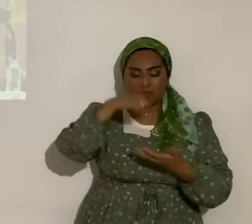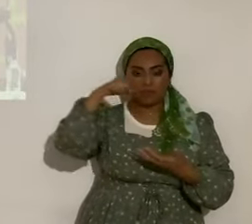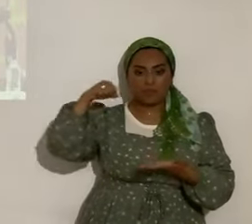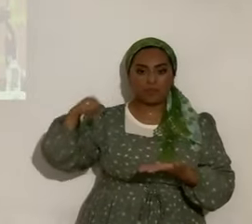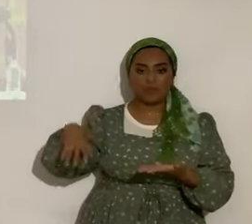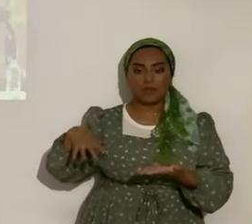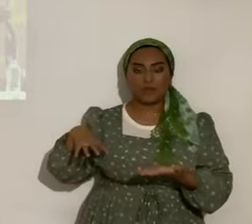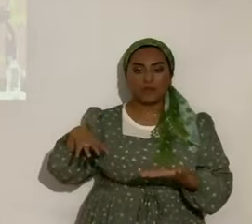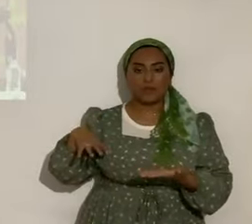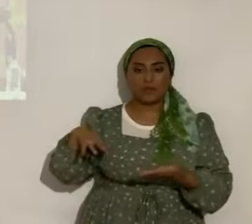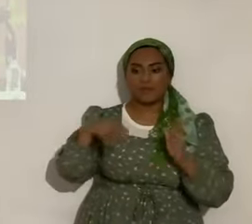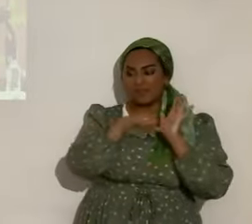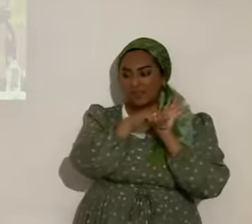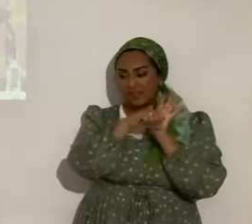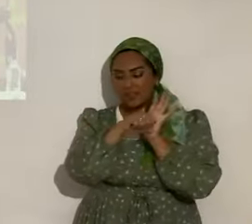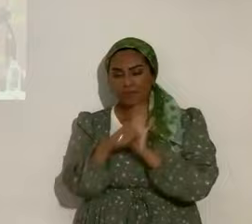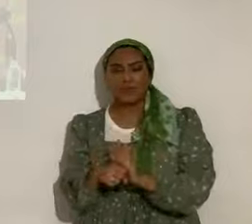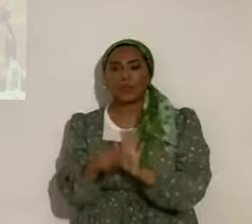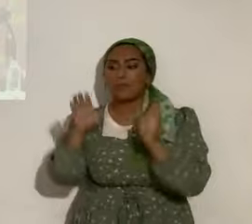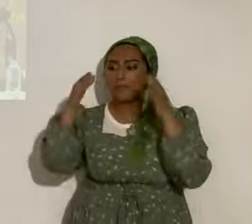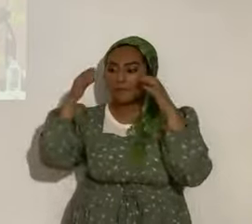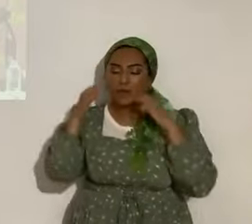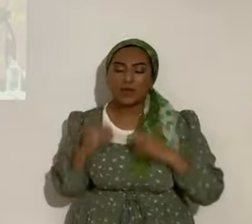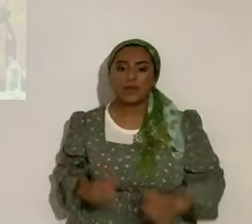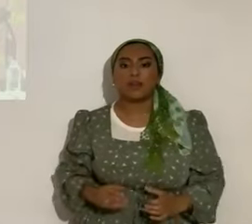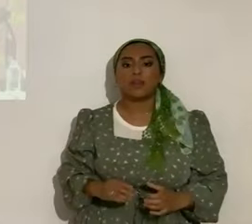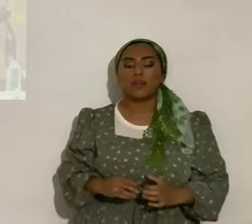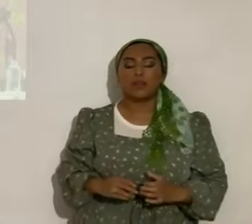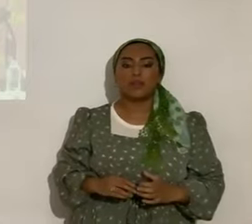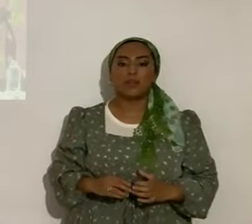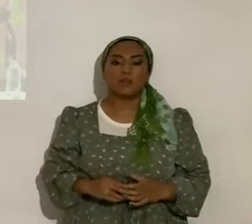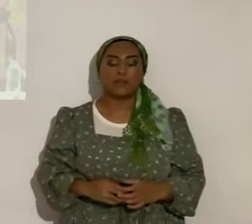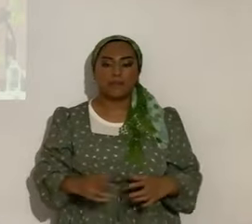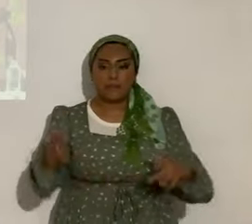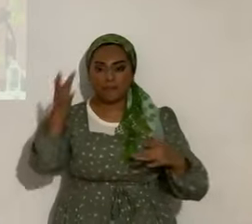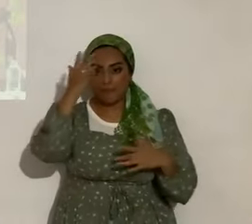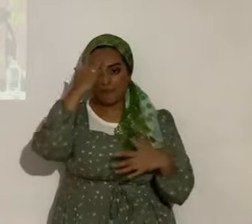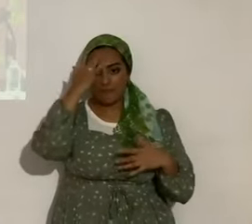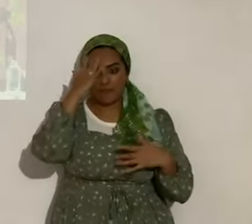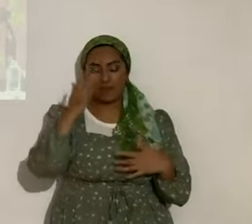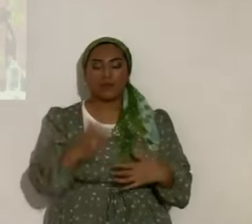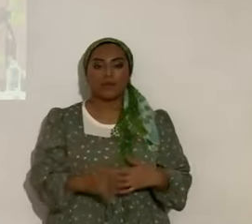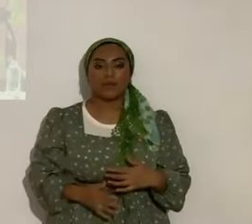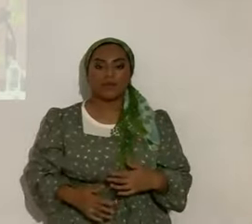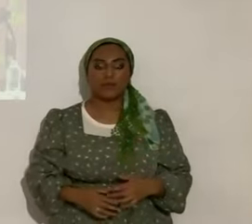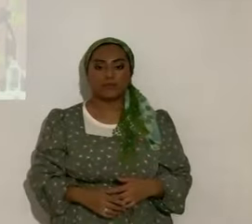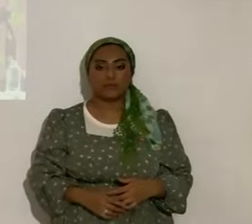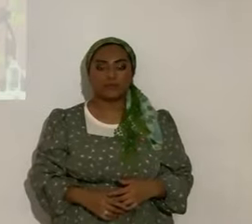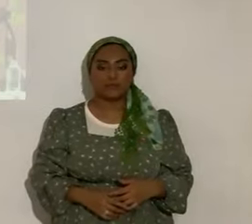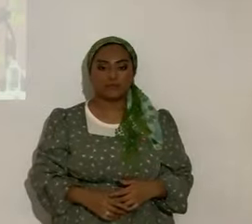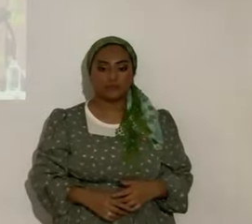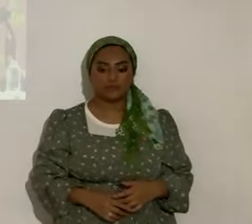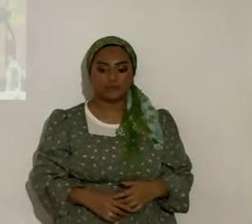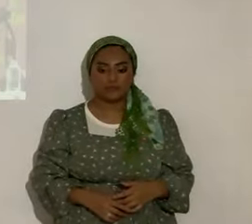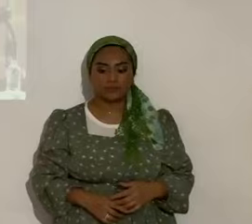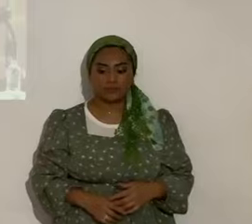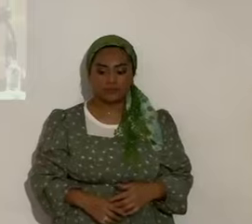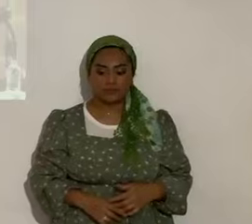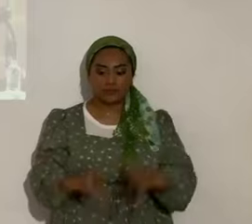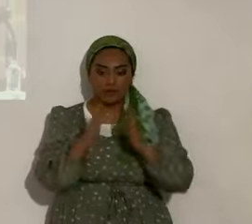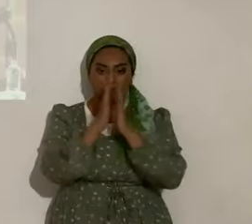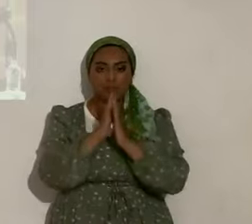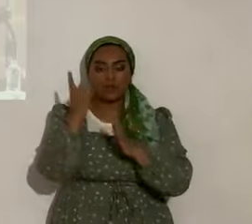estaba poseída, estaba oprimida en el cuerpo, estaba enferma. Bueno, vamos a hacer eso entonces,